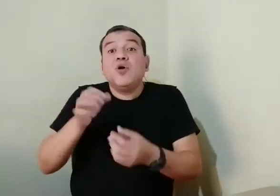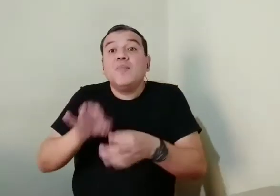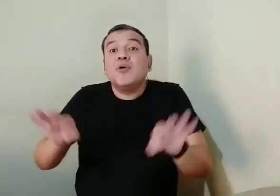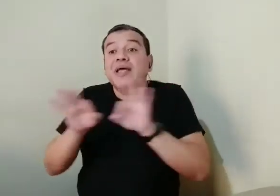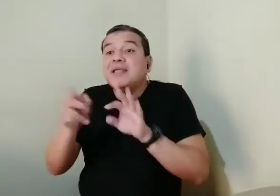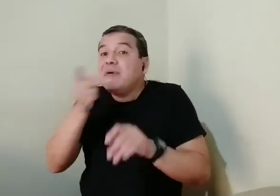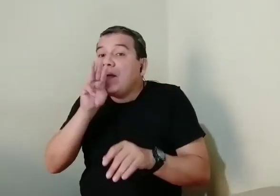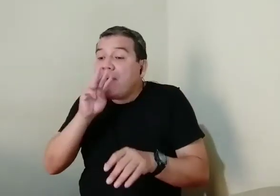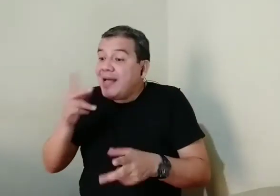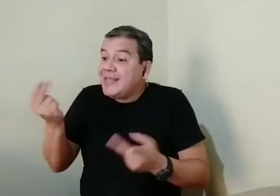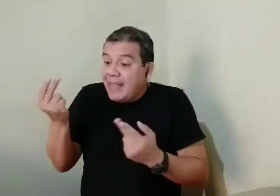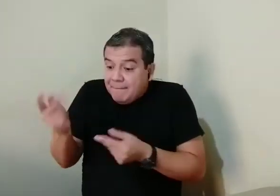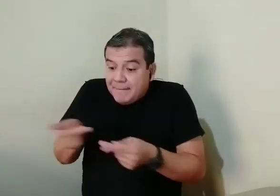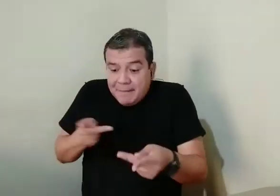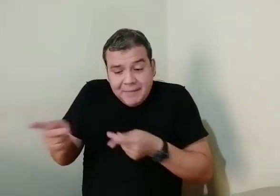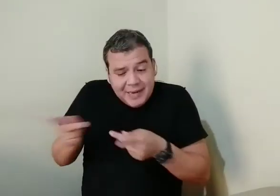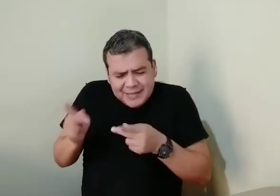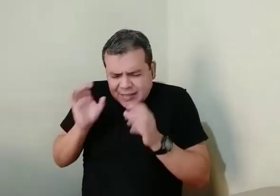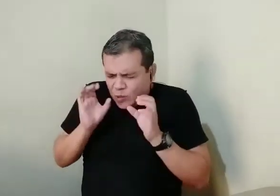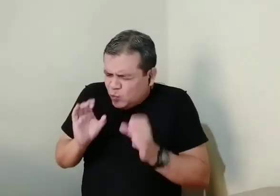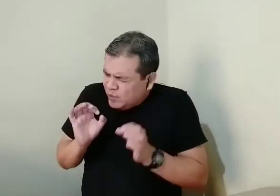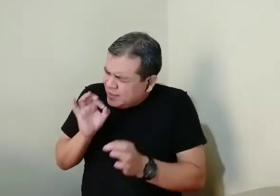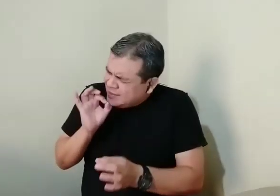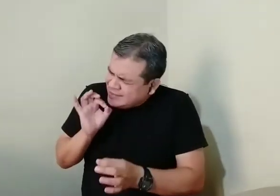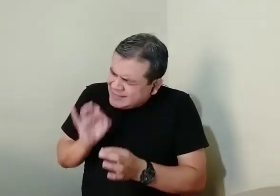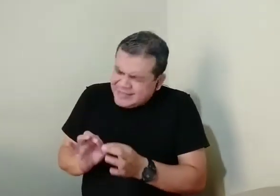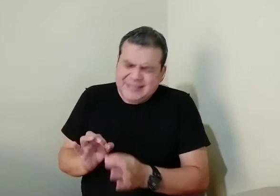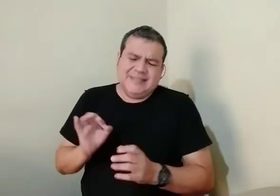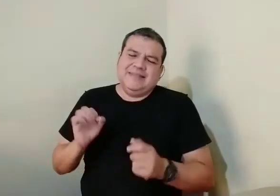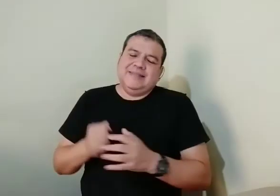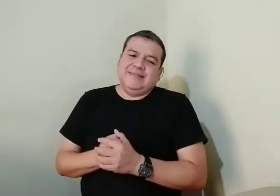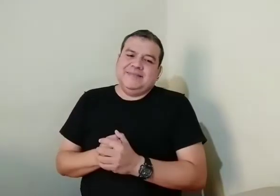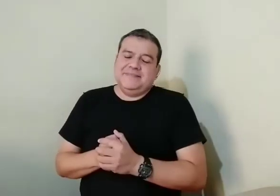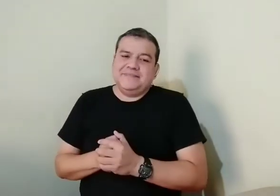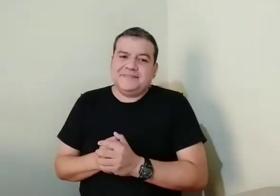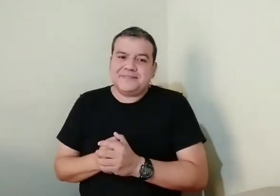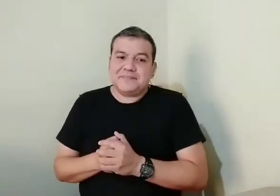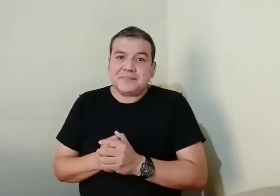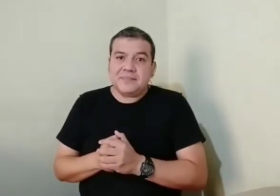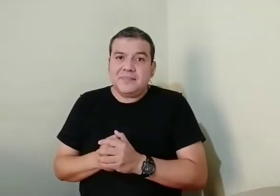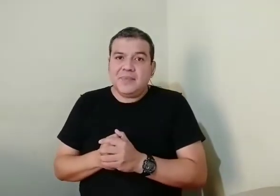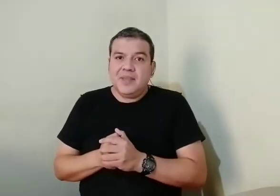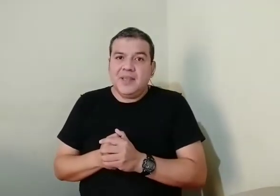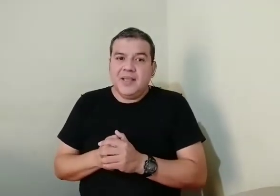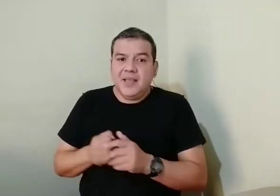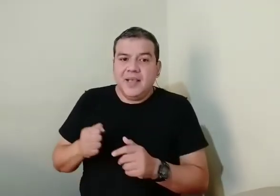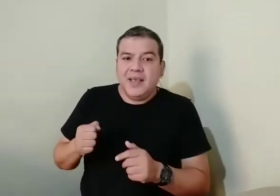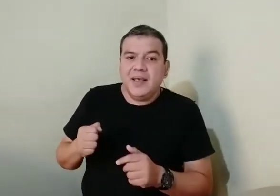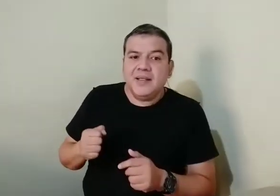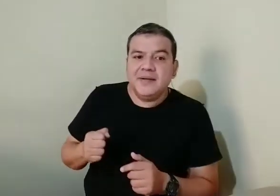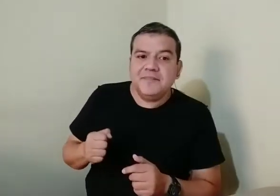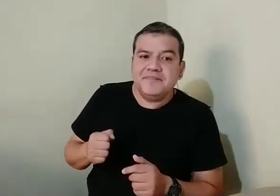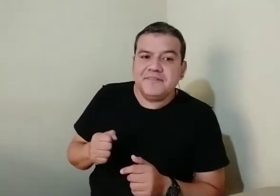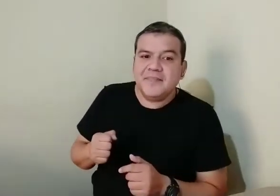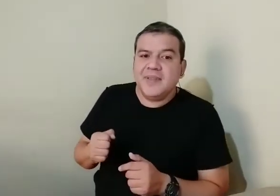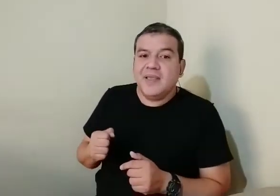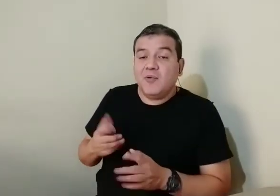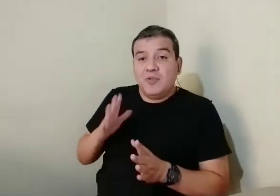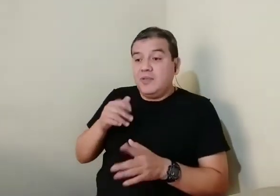antes de aceptar las responsabilidades de la paternidad y la maternidad, los